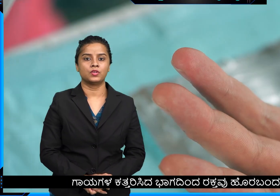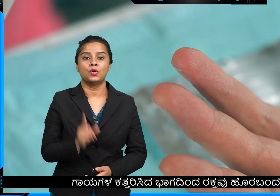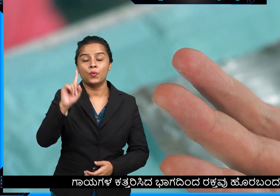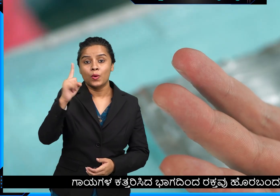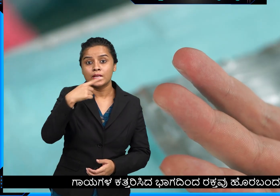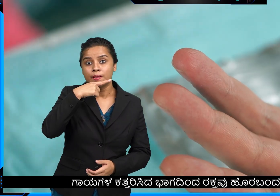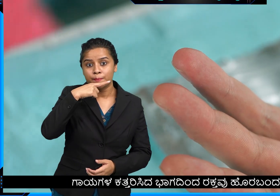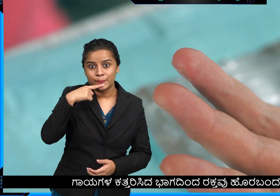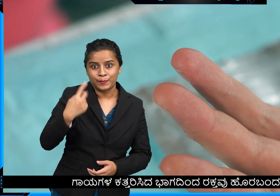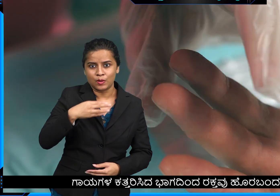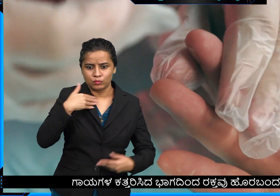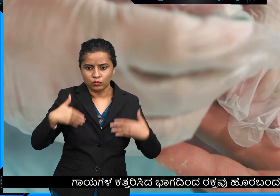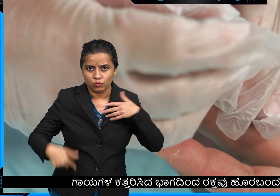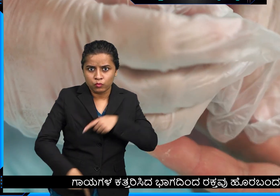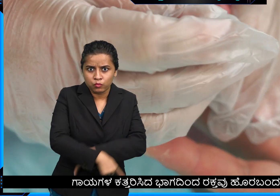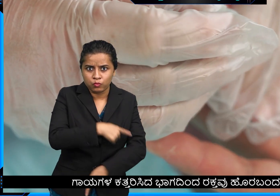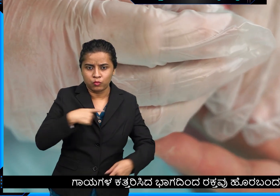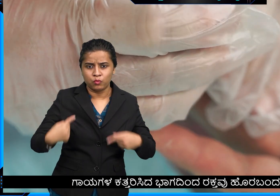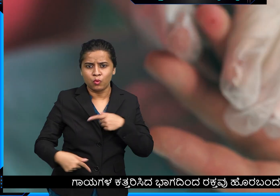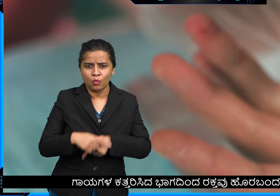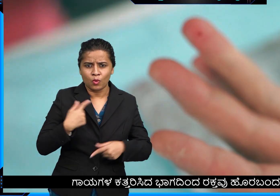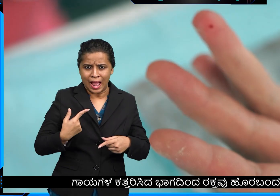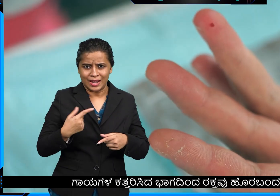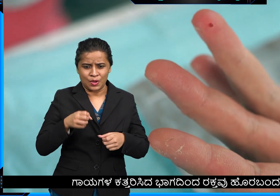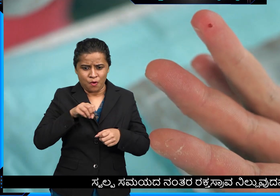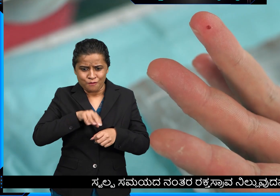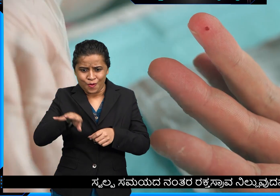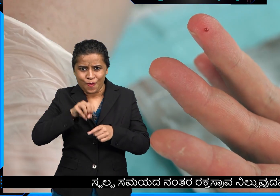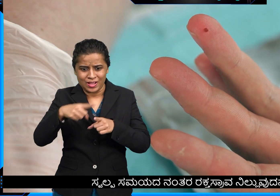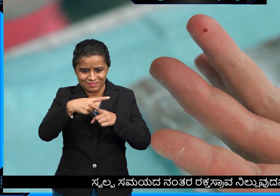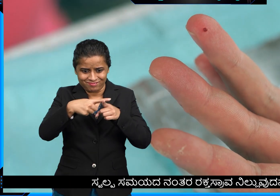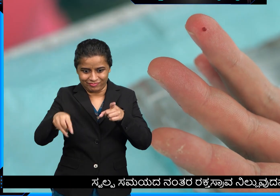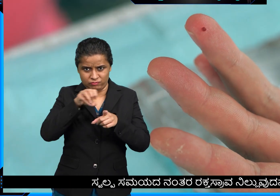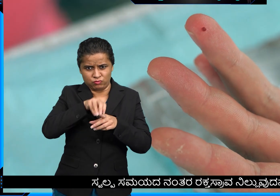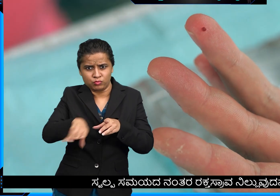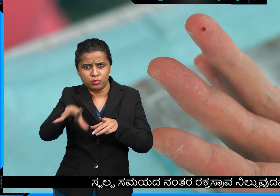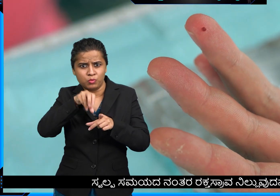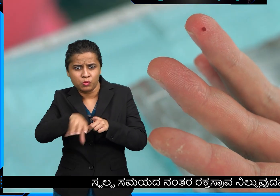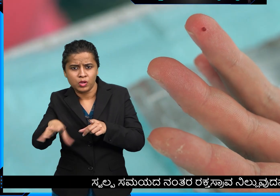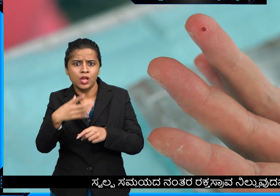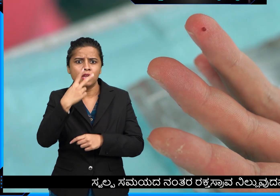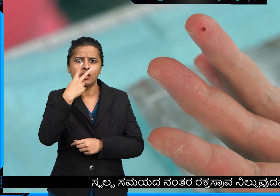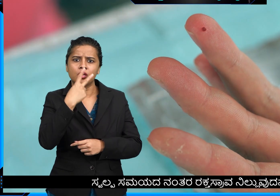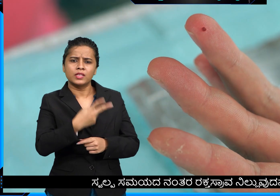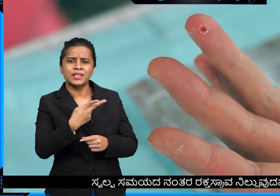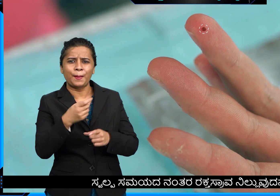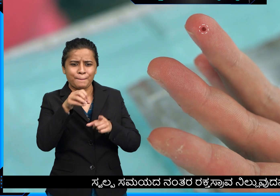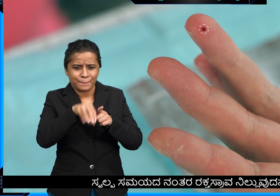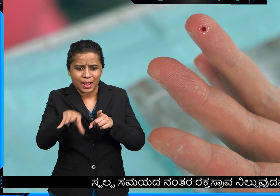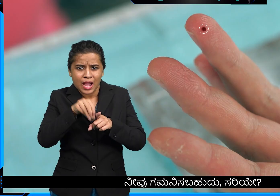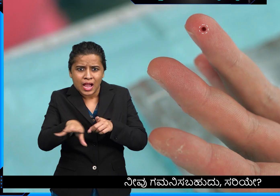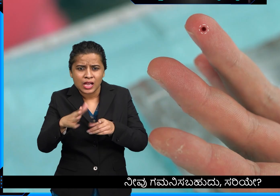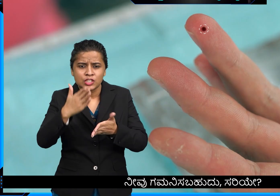ಗಾಯಗಳ ಕತ್ತರಿಸಿದ ಭಾಗದಿಂದ ರಕ್ತವು ಹೊರಬಂದ ನಂತರ ಸ್ವಲ್ಪ ಸಮಯದ ನಂತರ ರಕ್ತಸ್ರಾವ